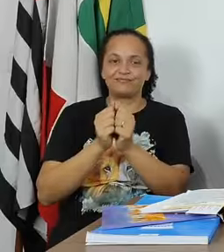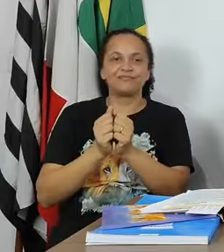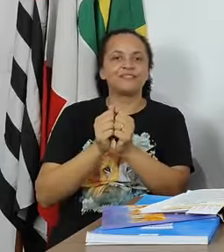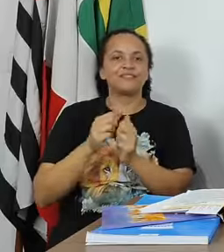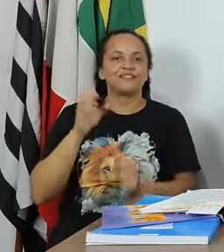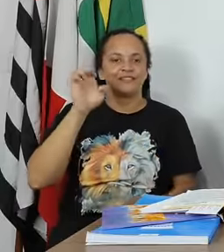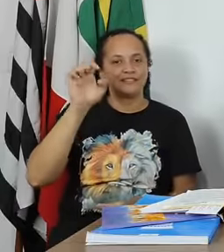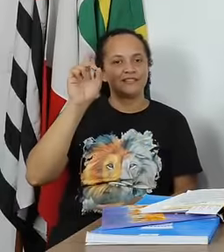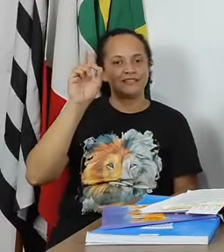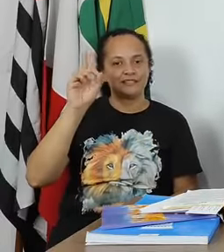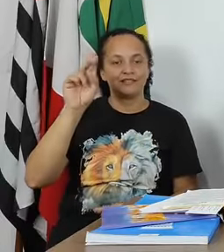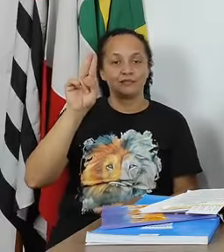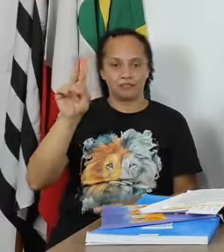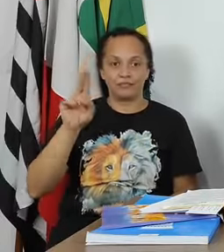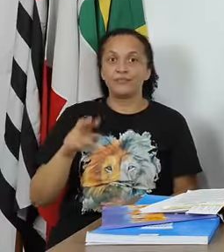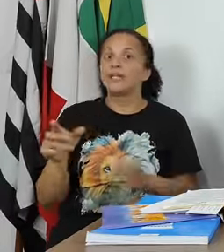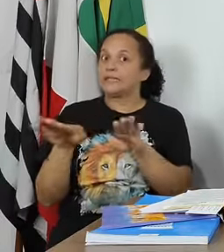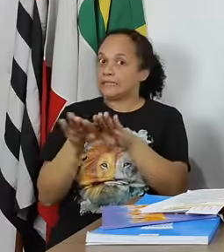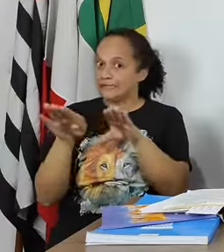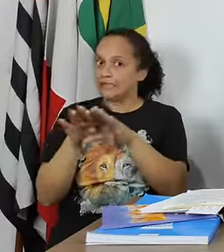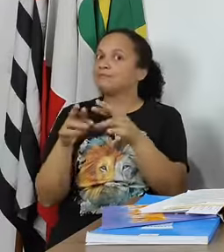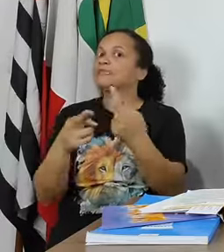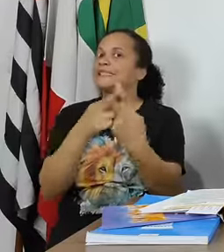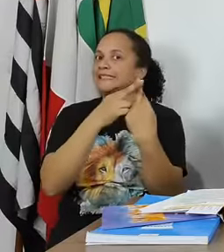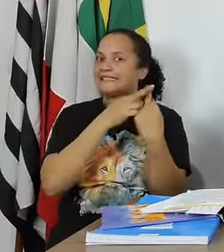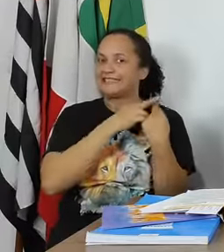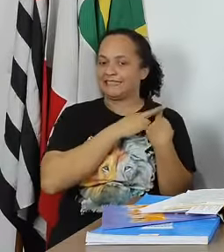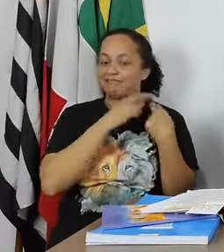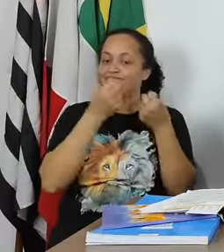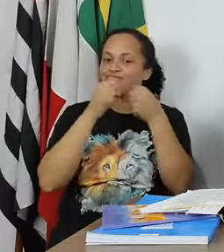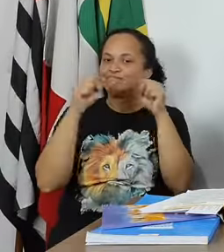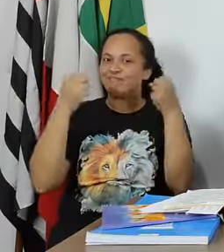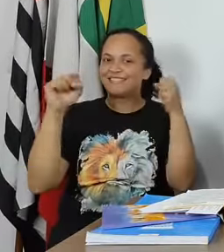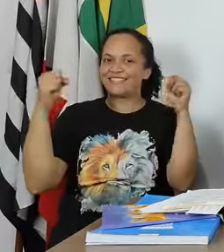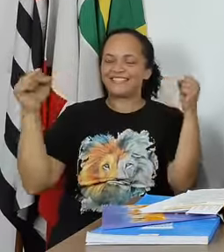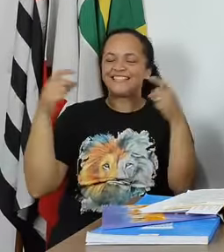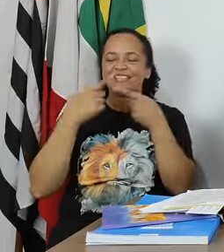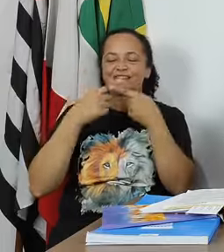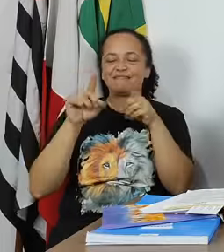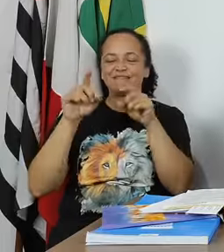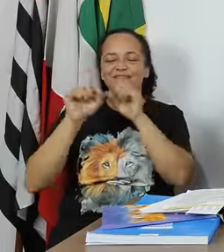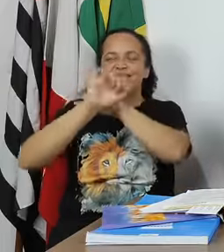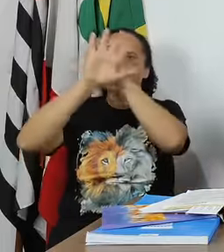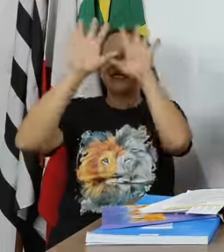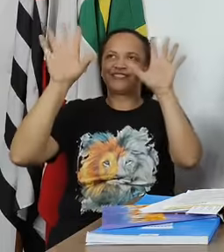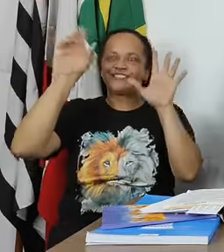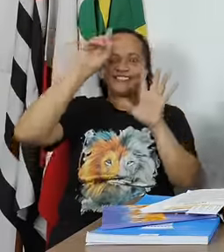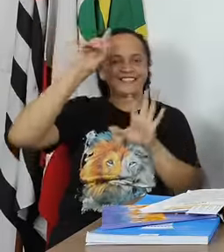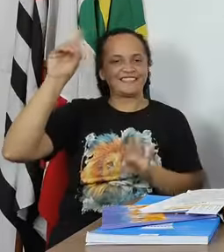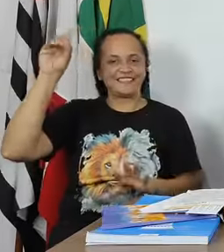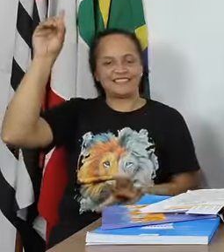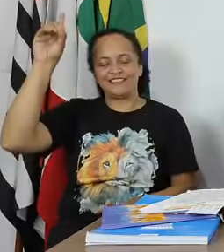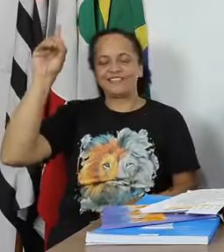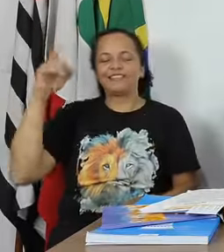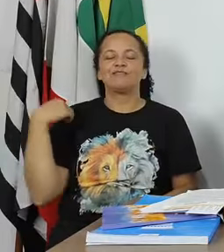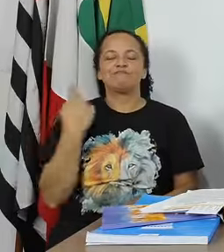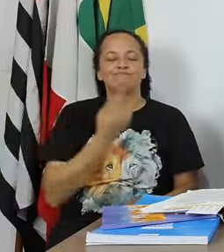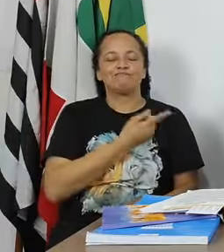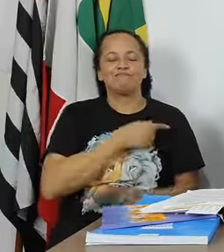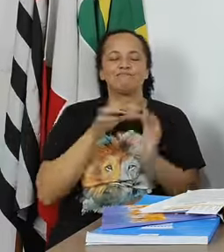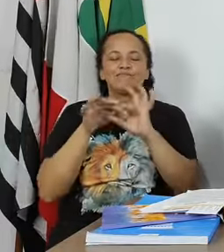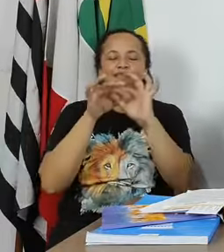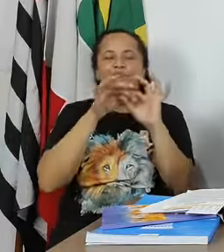uma responsabilidade também muito grande, né, porque não é fácil, né, mas glória a Deus, né, vamos estar aqui esse período para a gente aprender um pouco mais a palavra,